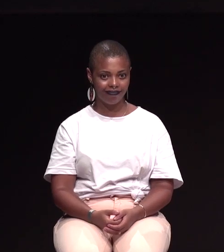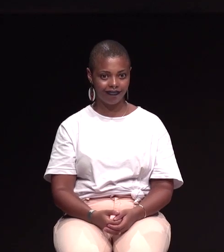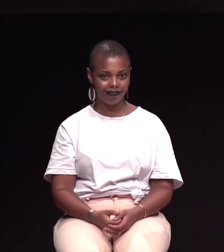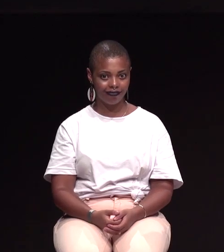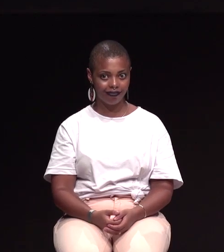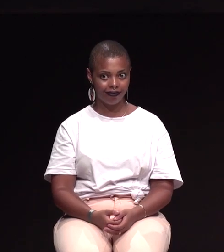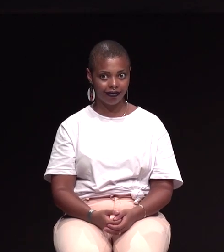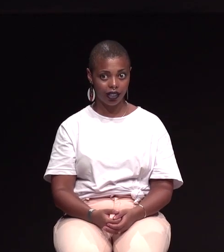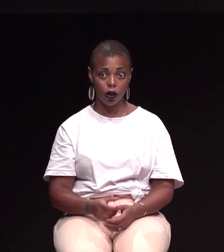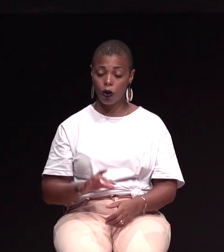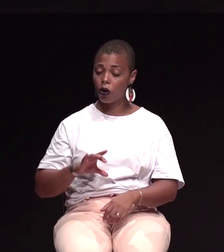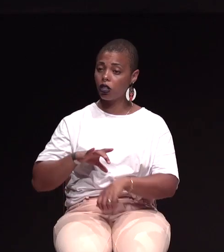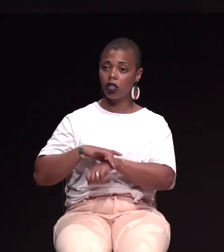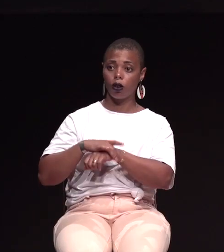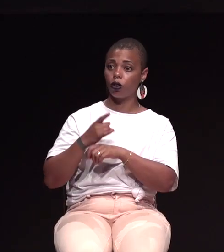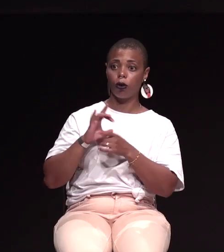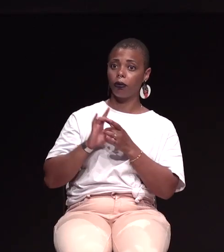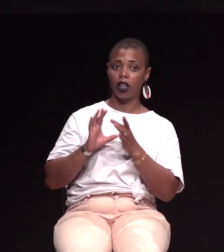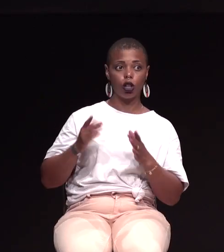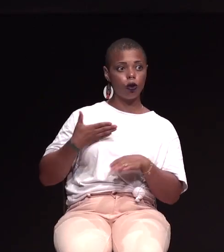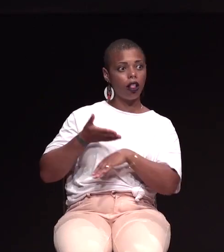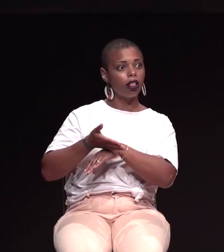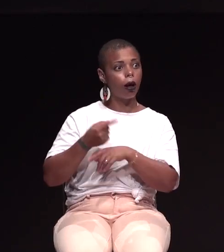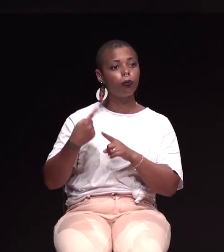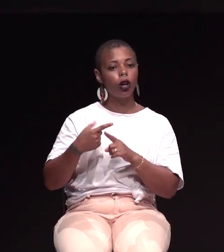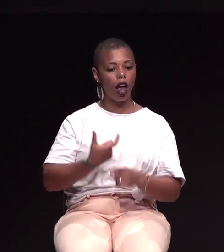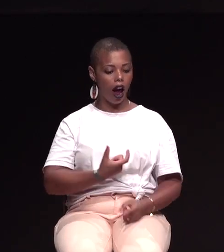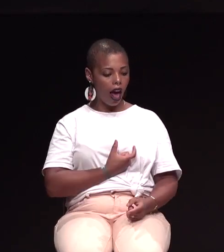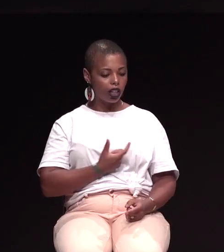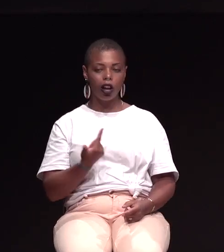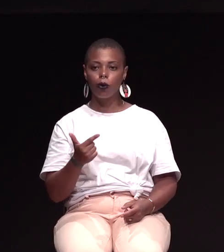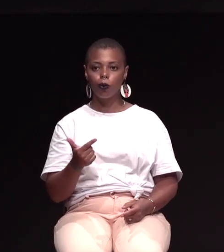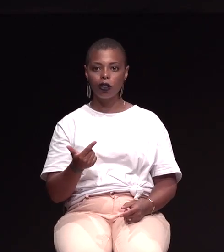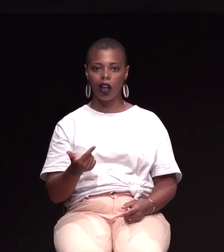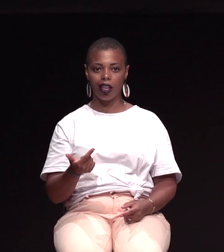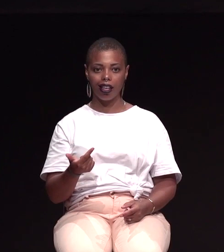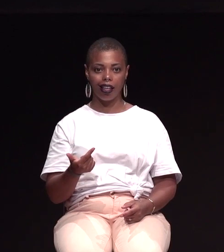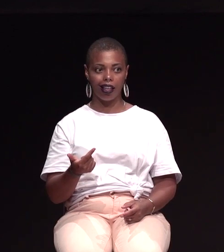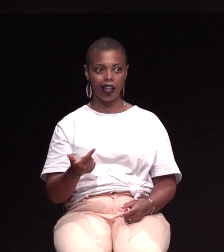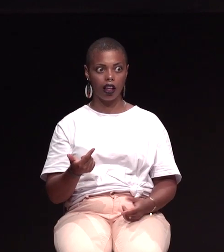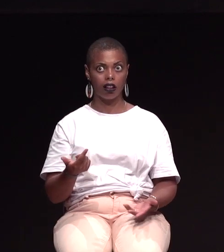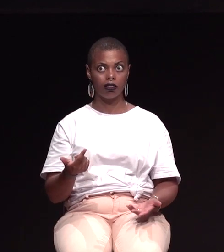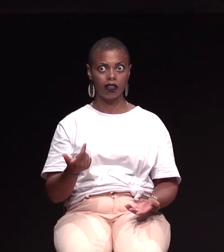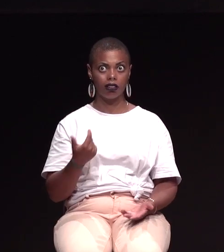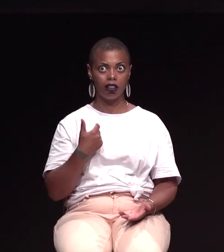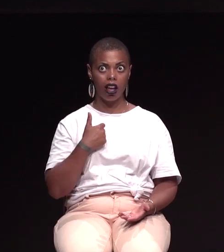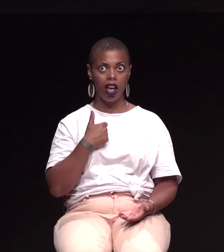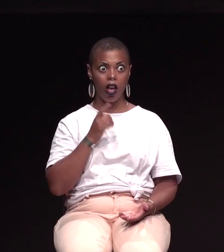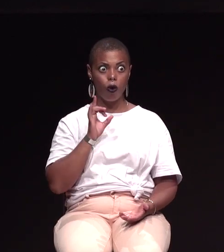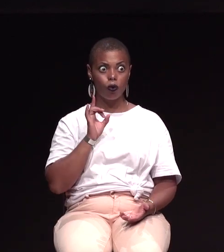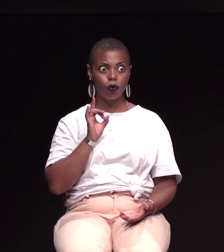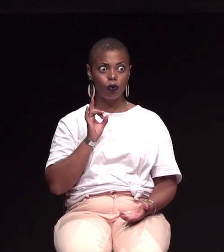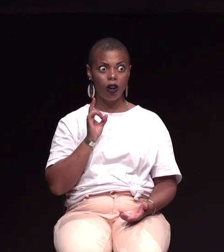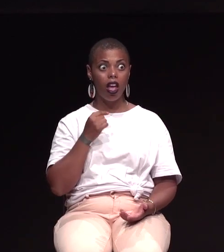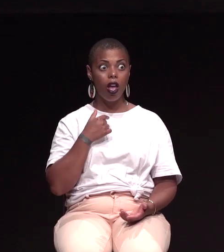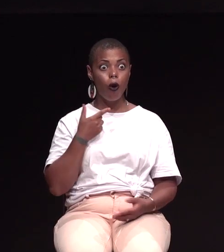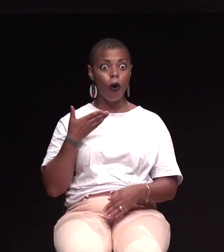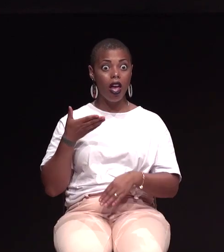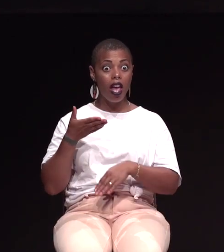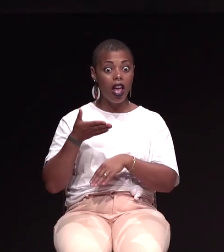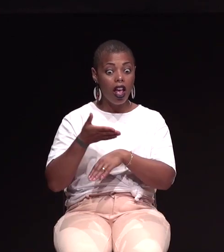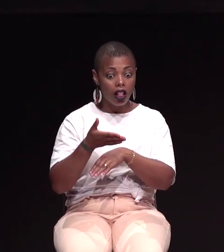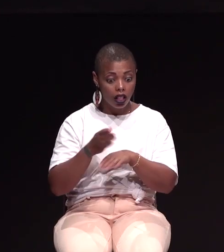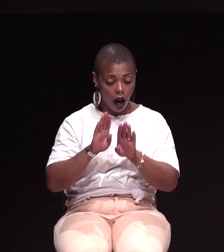O segurança não me deixou entrar porque eu não tinha crachá, eu não tinha credencial. E eu só entrei pelo local